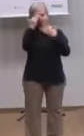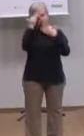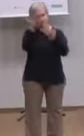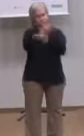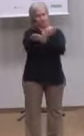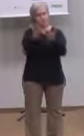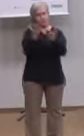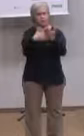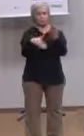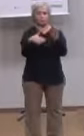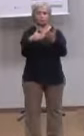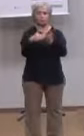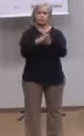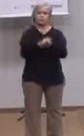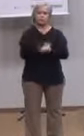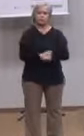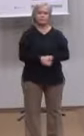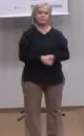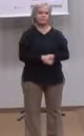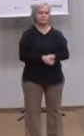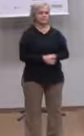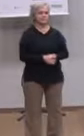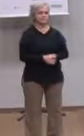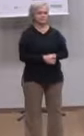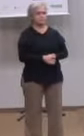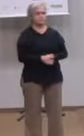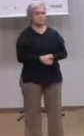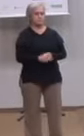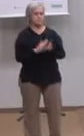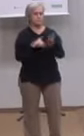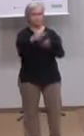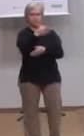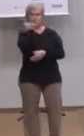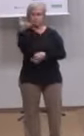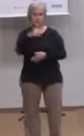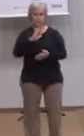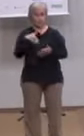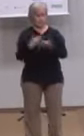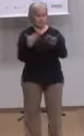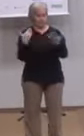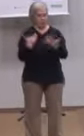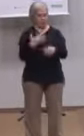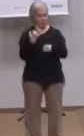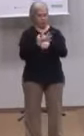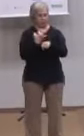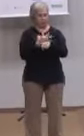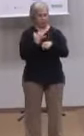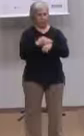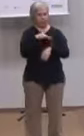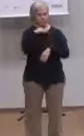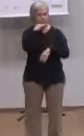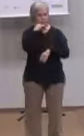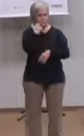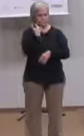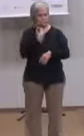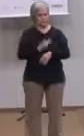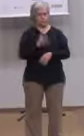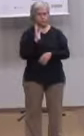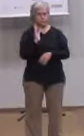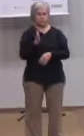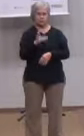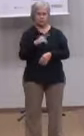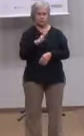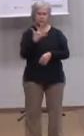agradeço a compreensão a todos vocês que estão aqui até agora, né? Passou por